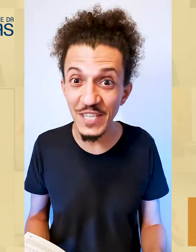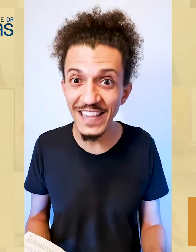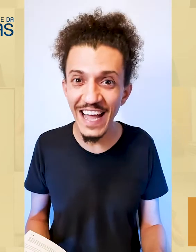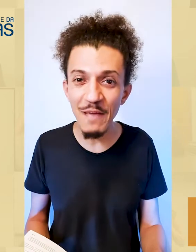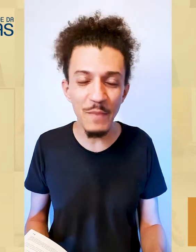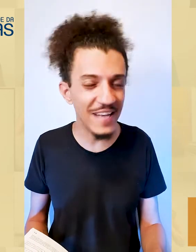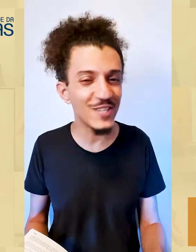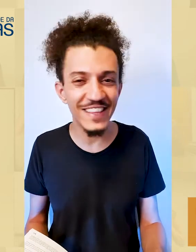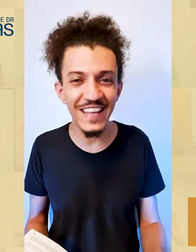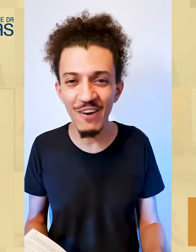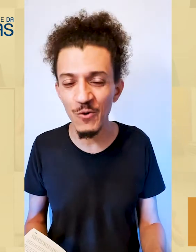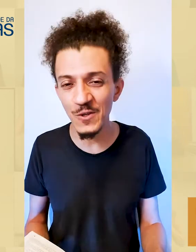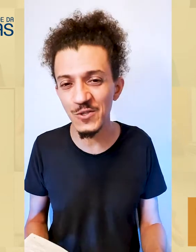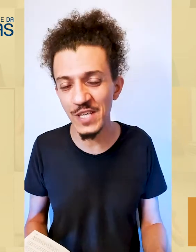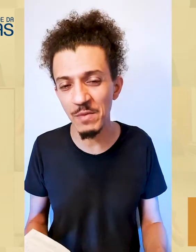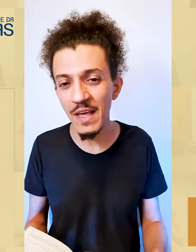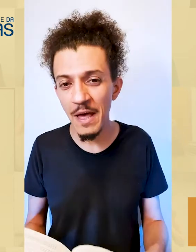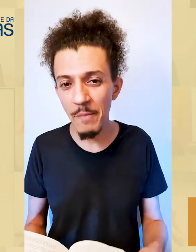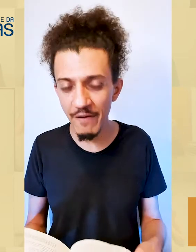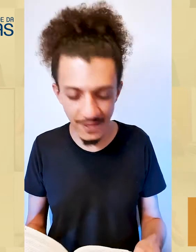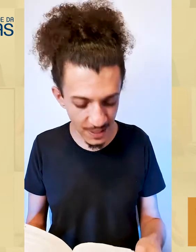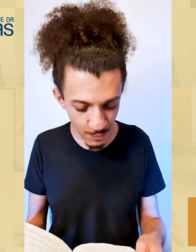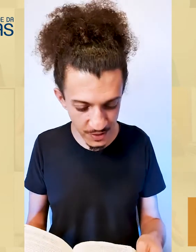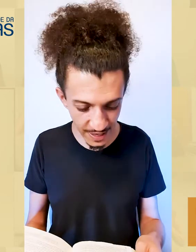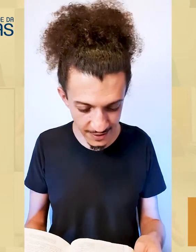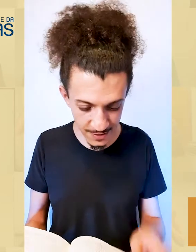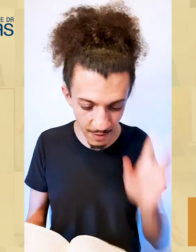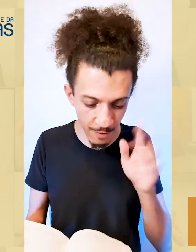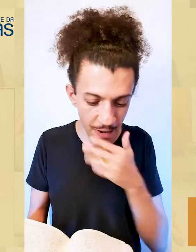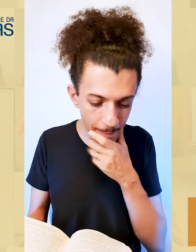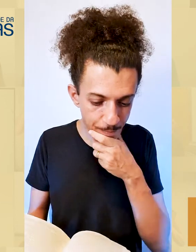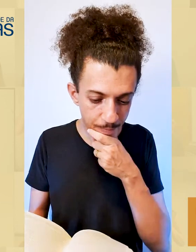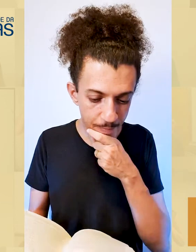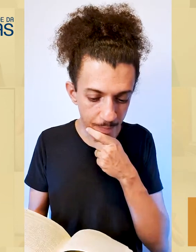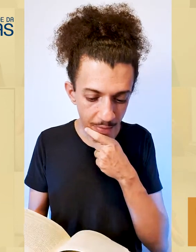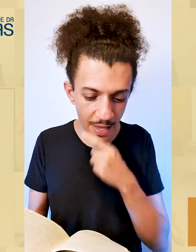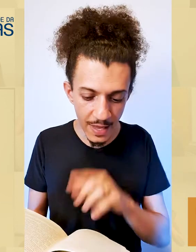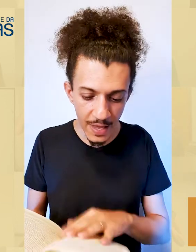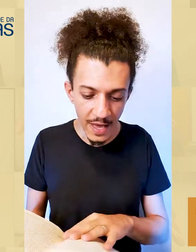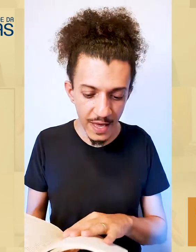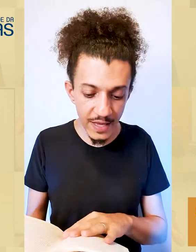livro já está impresso, já está com o nosso time para fazer as postagens. Então vamos lá.